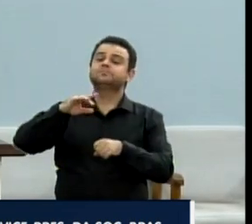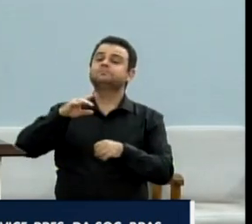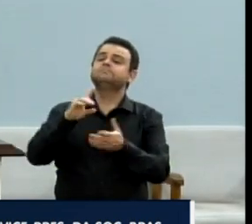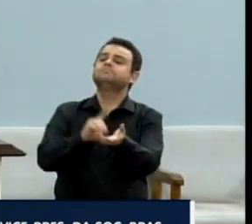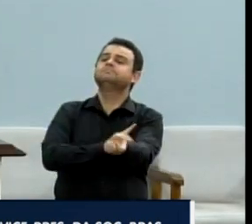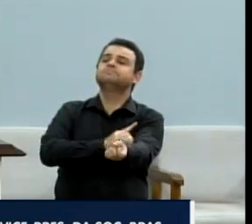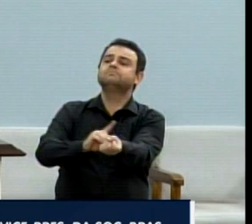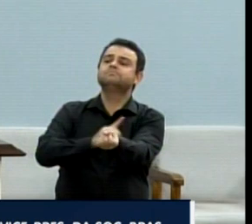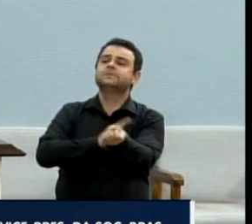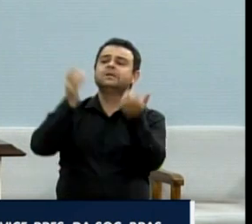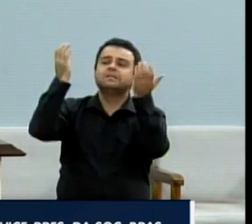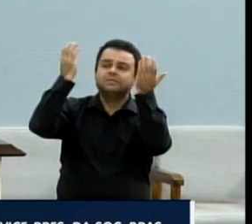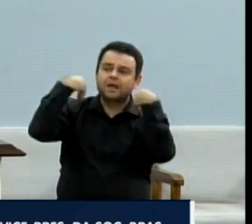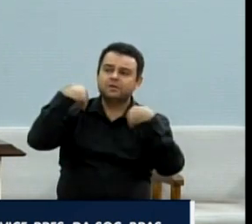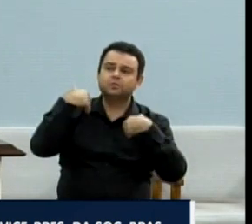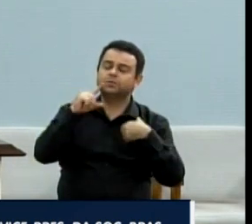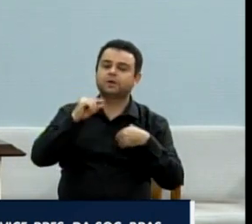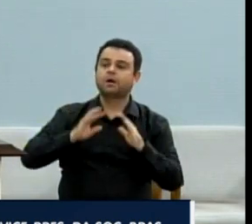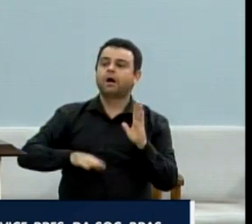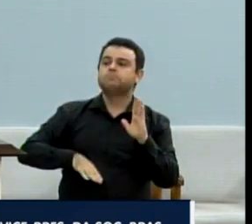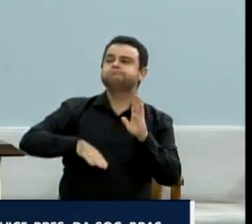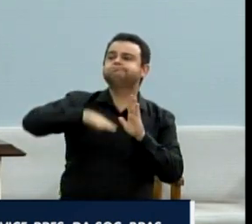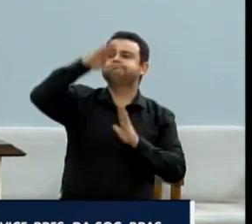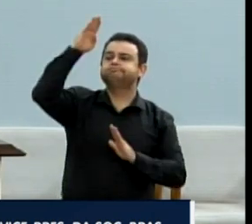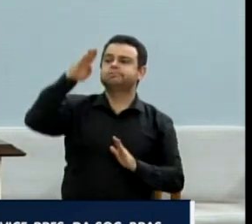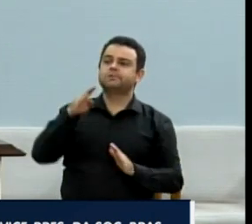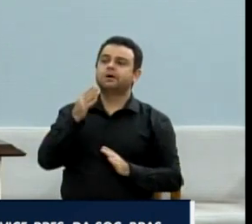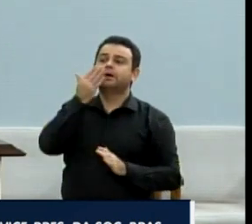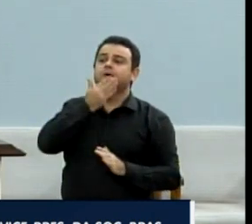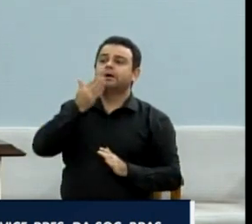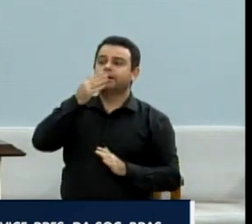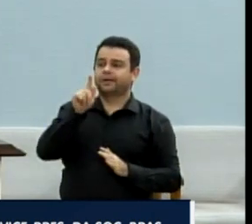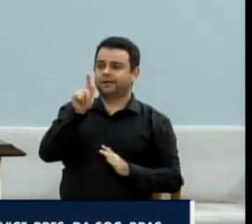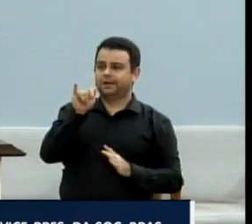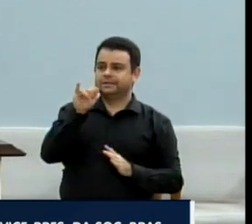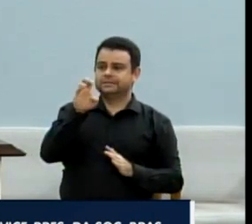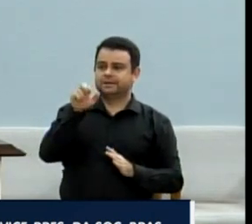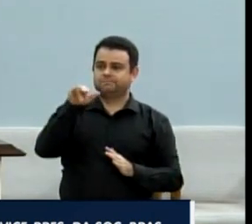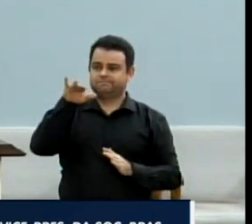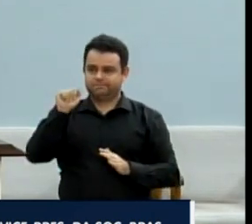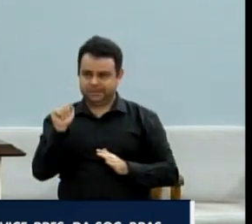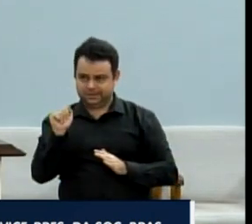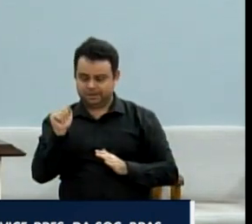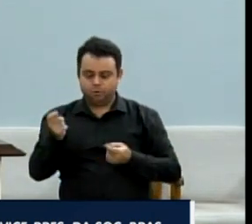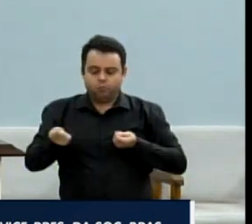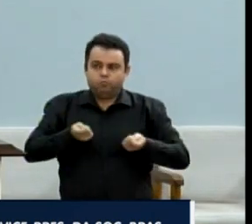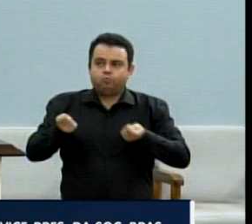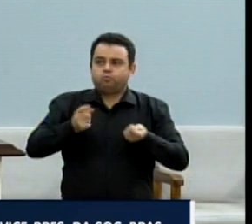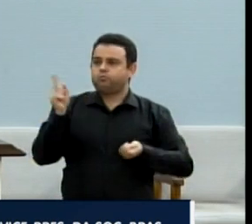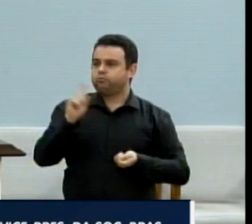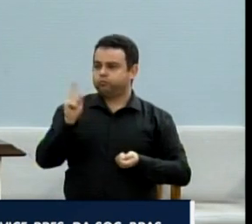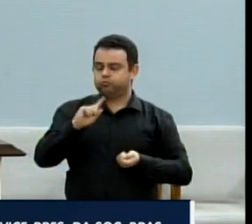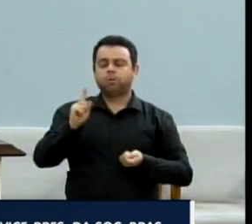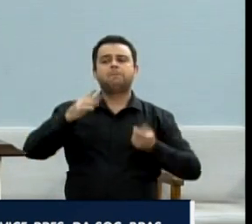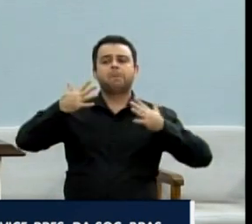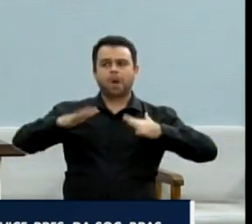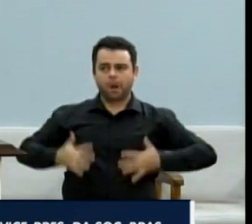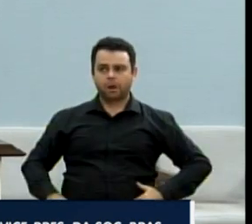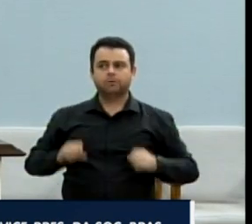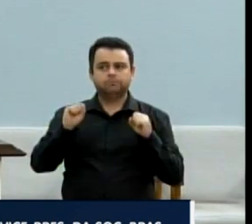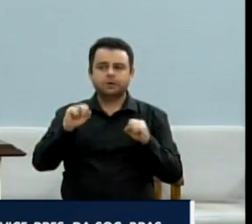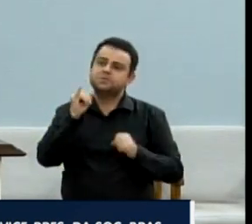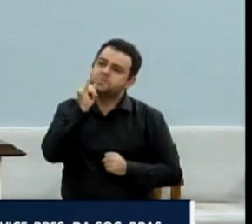glicemia e, quando mal controlada e o excesso de tempo, pode levar a graves complicações. Por exemplo,